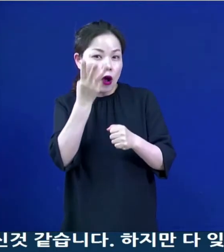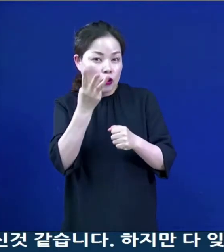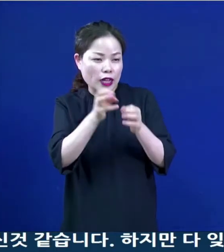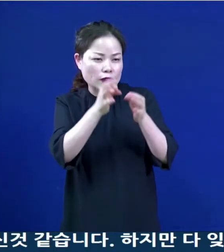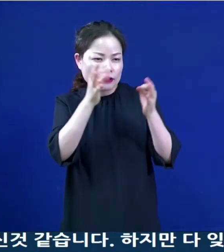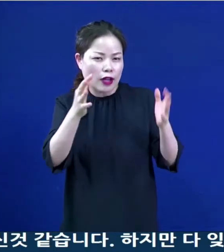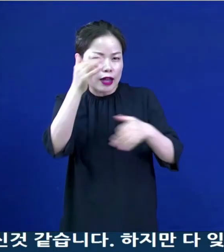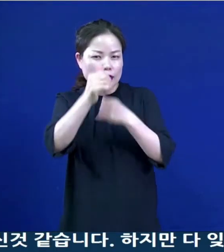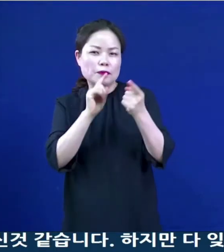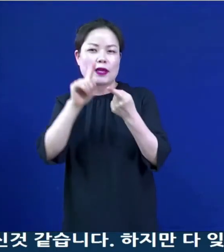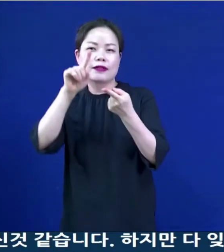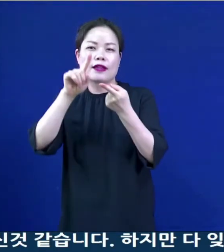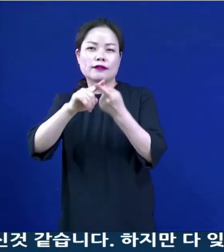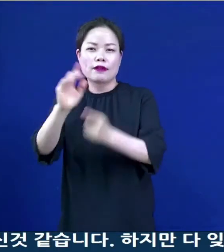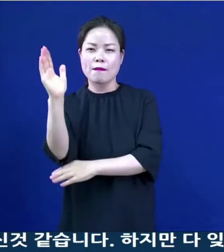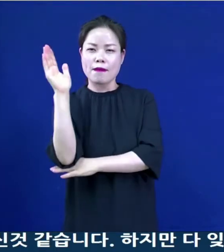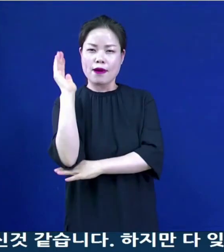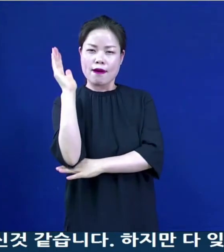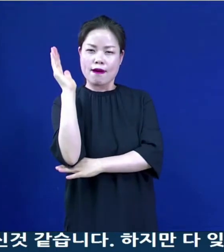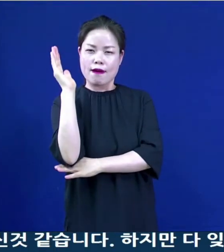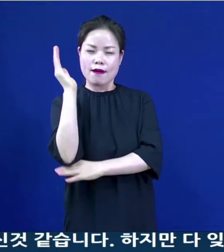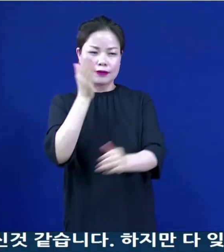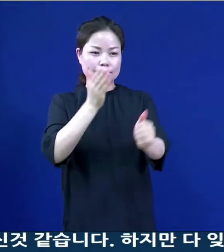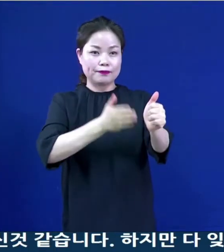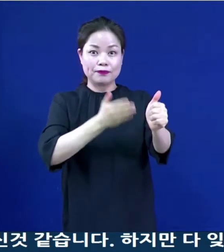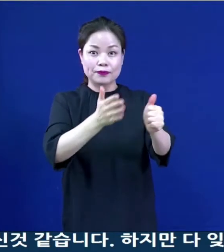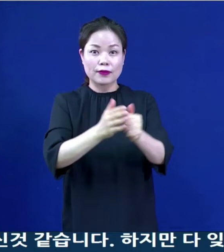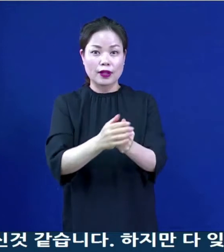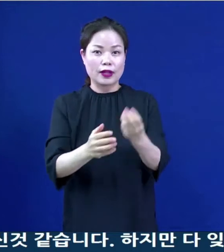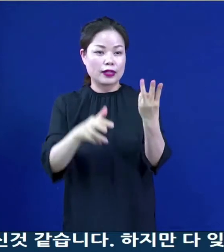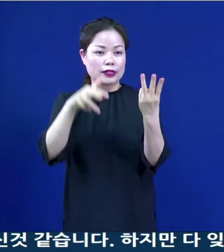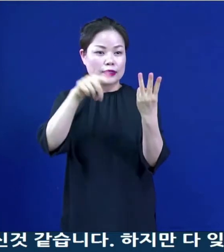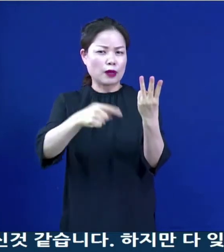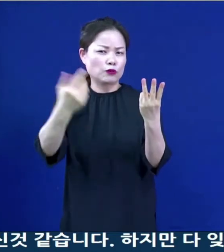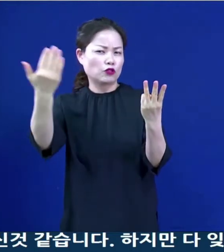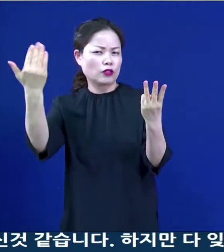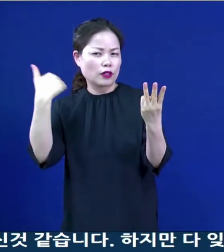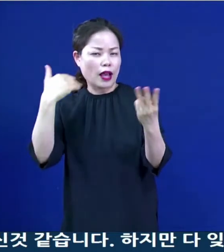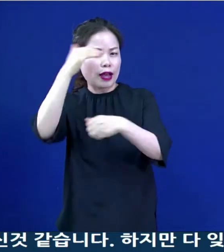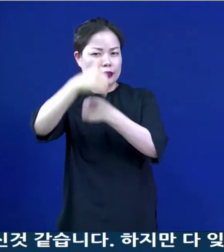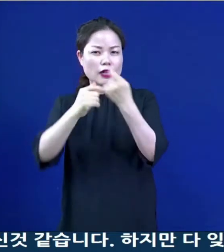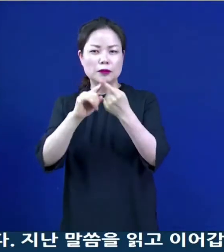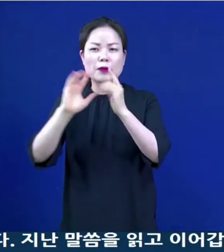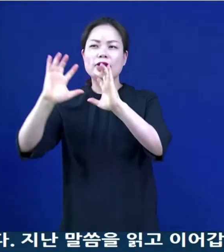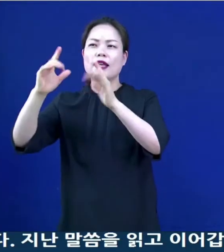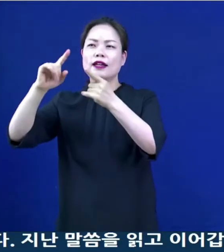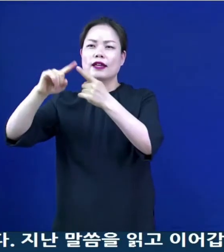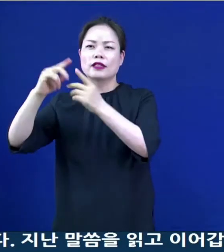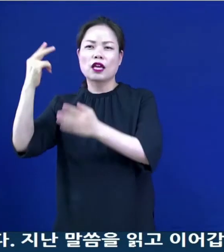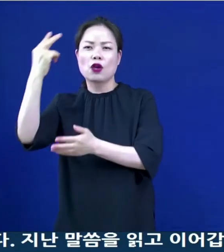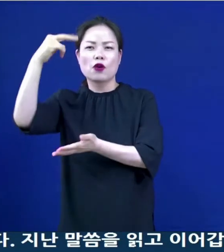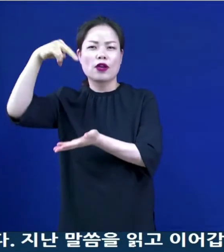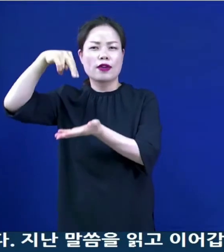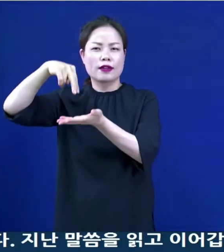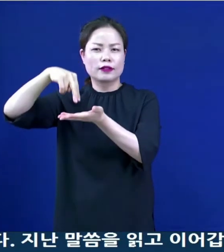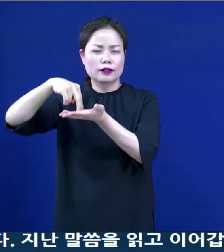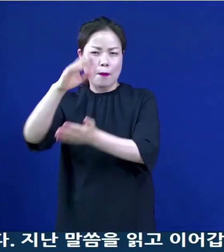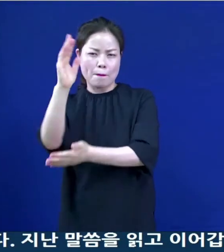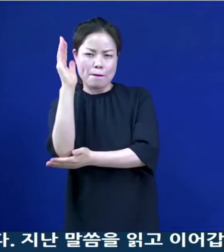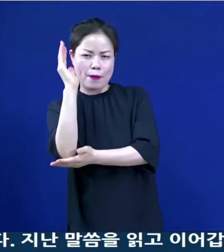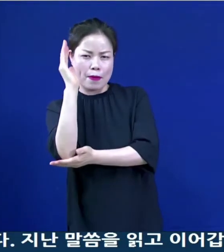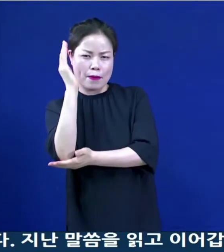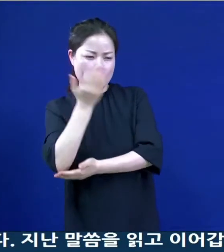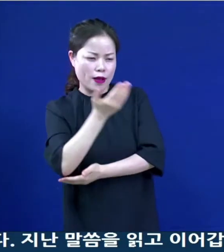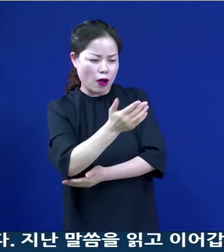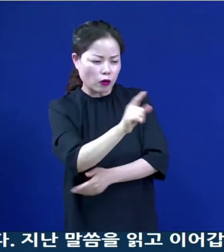나라에 관하여 강론하며 권면하되, 3주 전에 하나님 나라에 대한 바울의 관점을 좀 얘기했었고요. 바울은